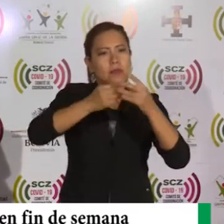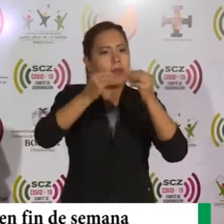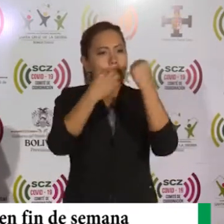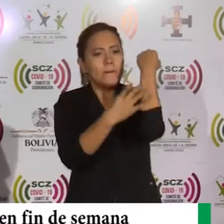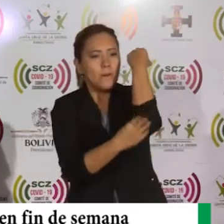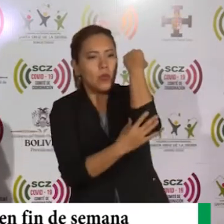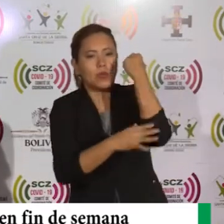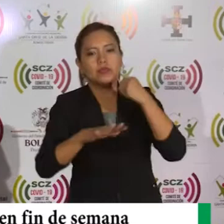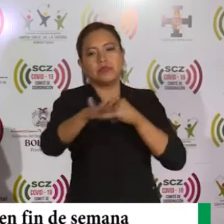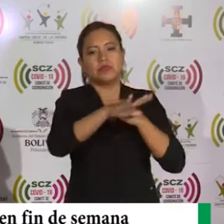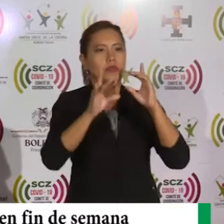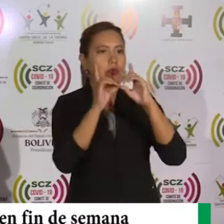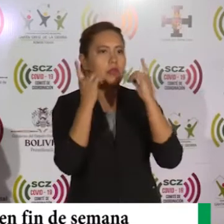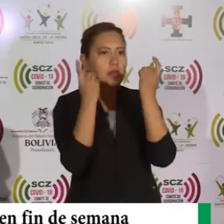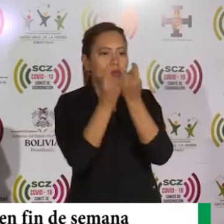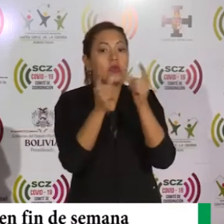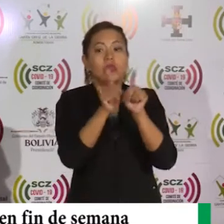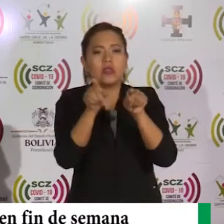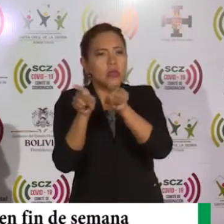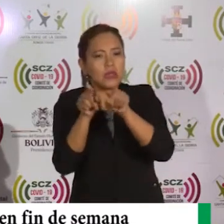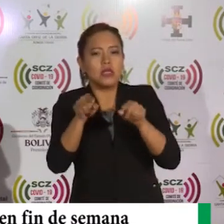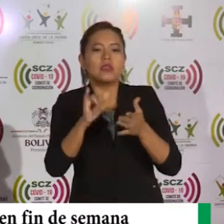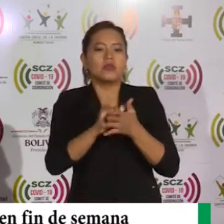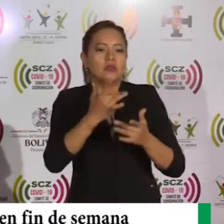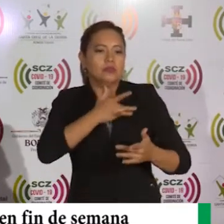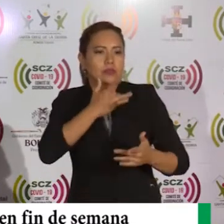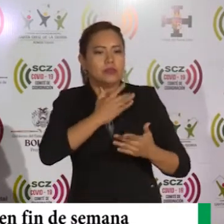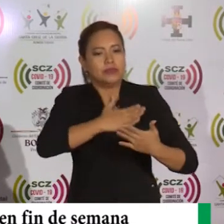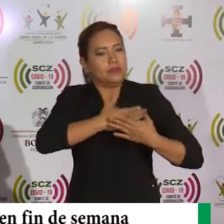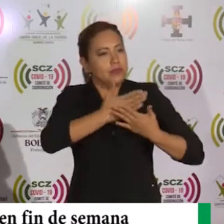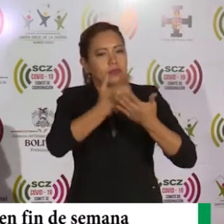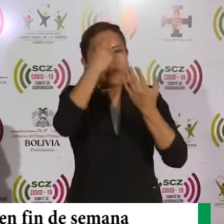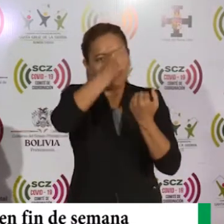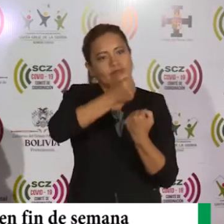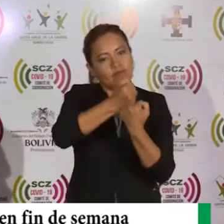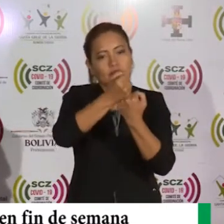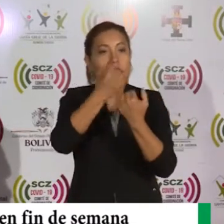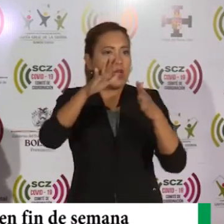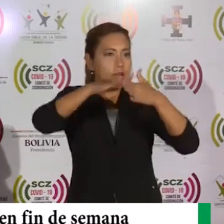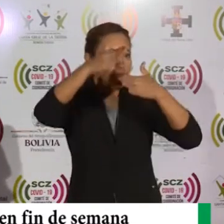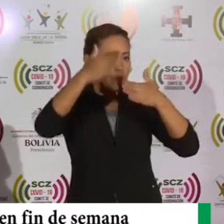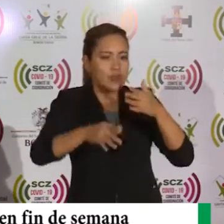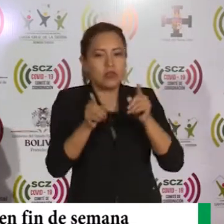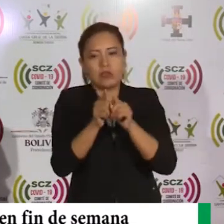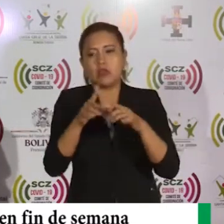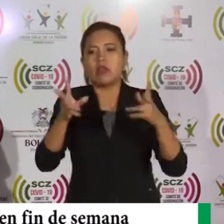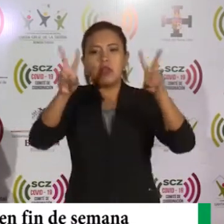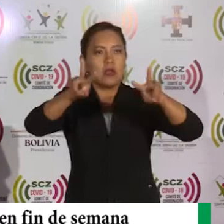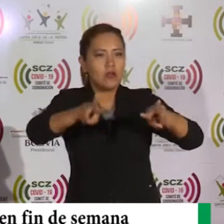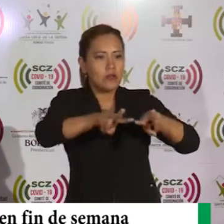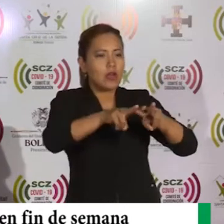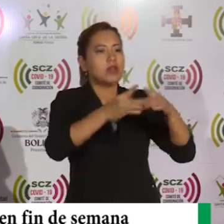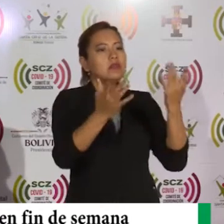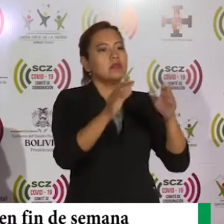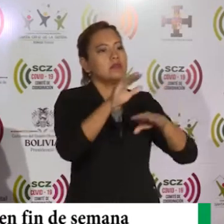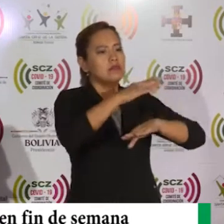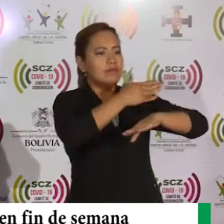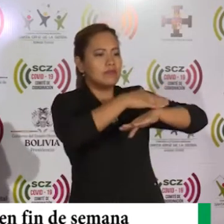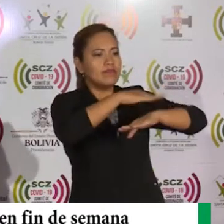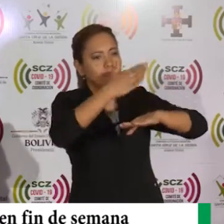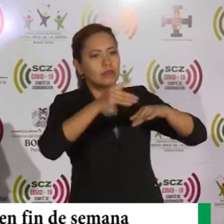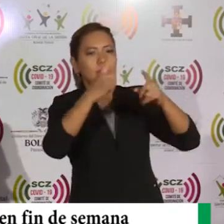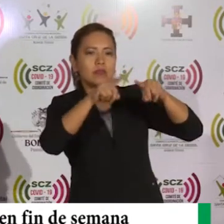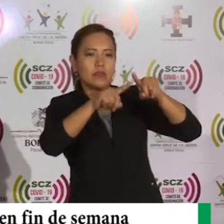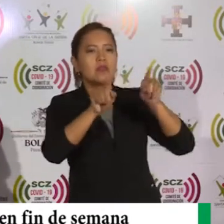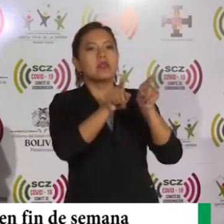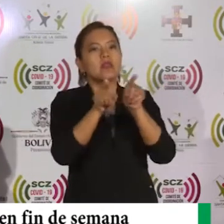departamento, porque también eso es un sentido de solidaridad. Estamos ya culminando la entrega en Los Valles, en Cordillera.